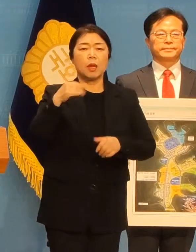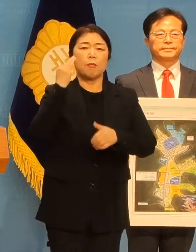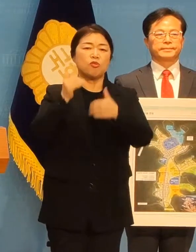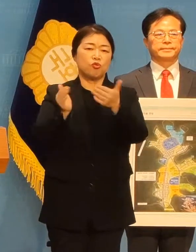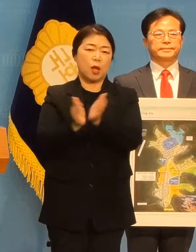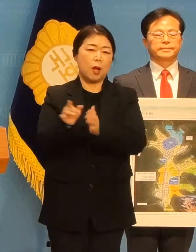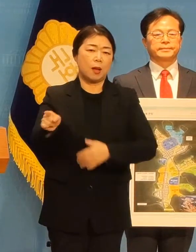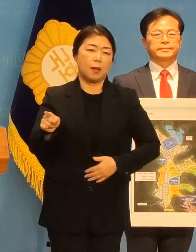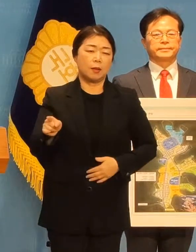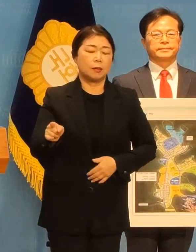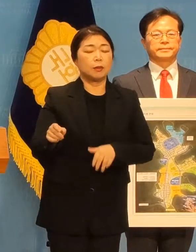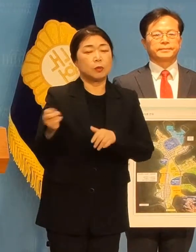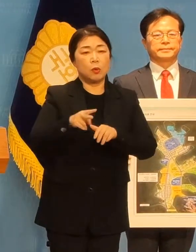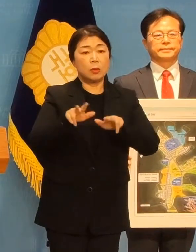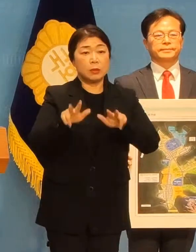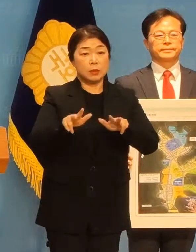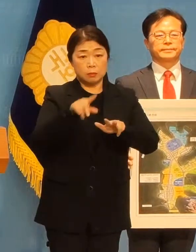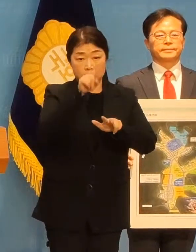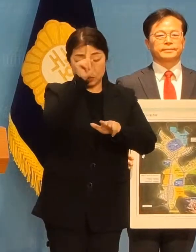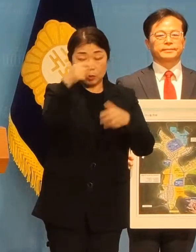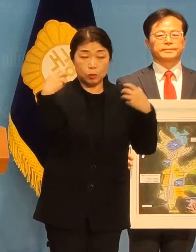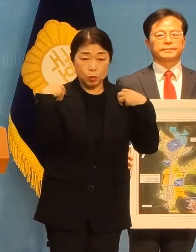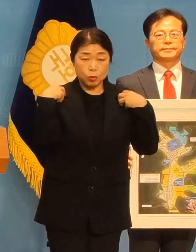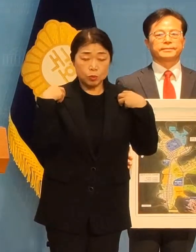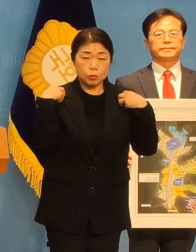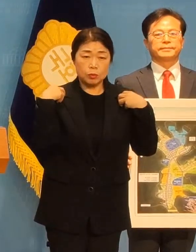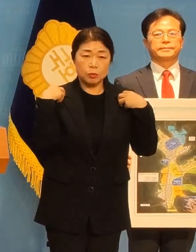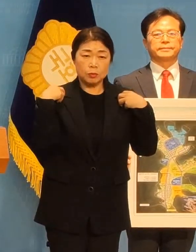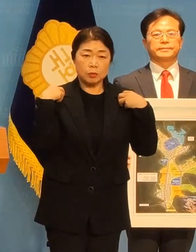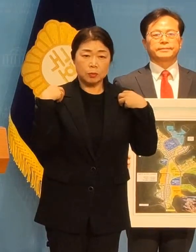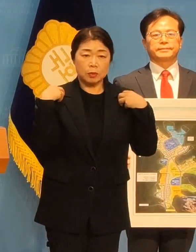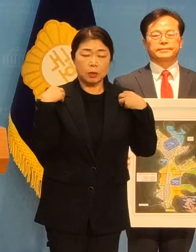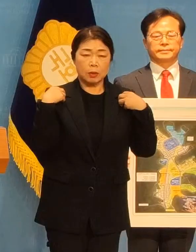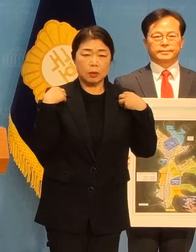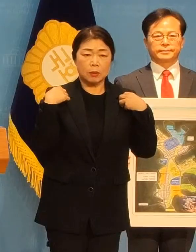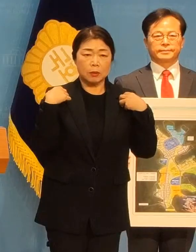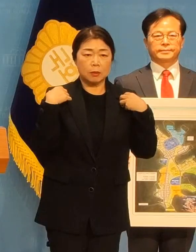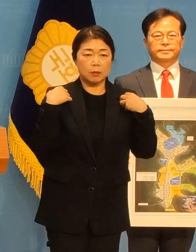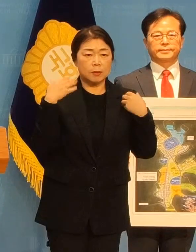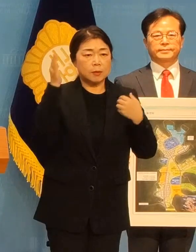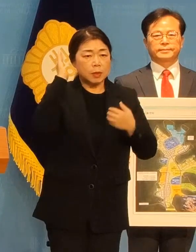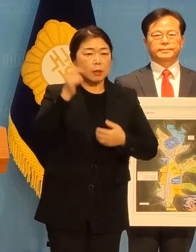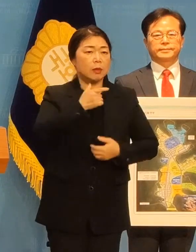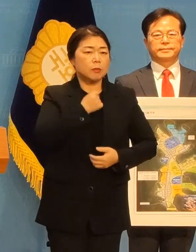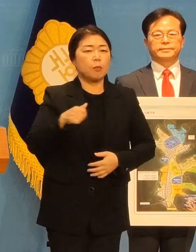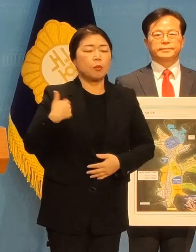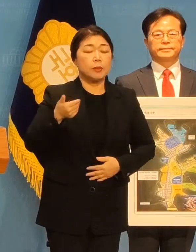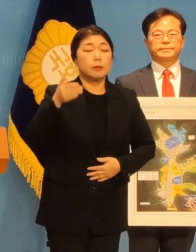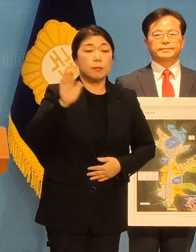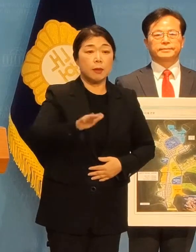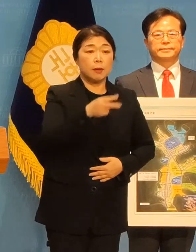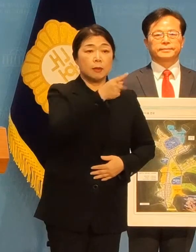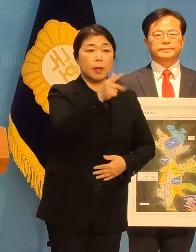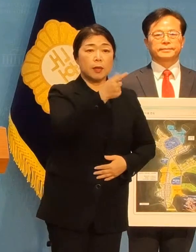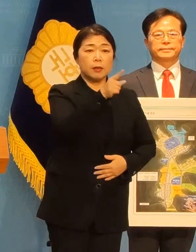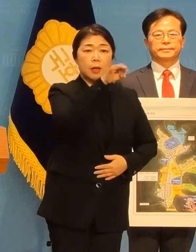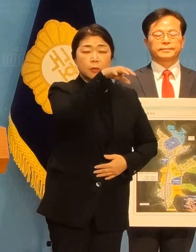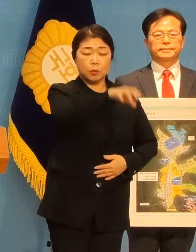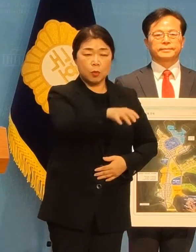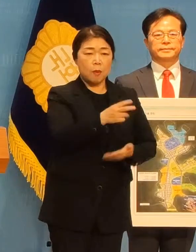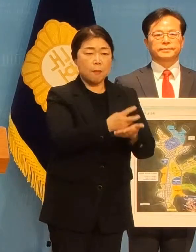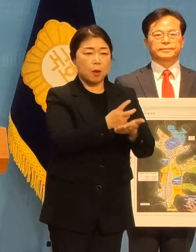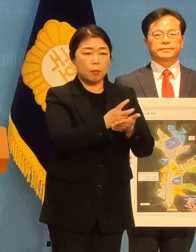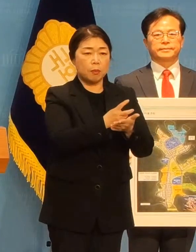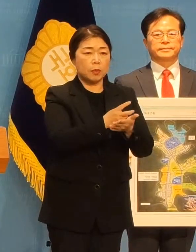민주당과 이 정권은 말하고 싶겠지만 대장동 범죄의 소멸시효가 사라져야 되는 게